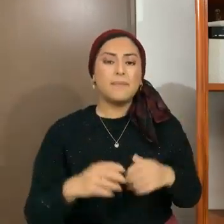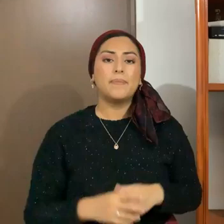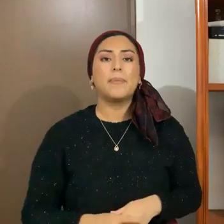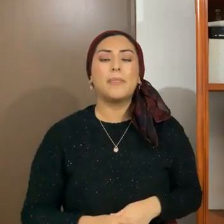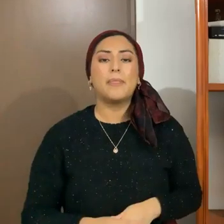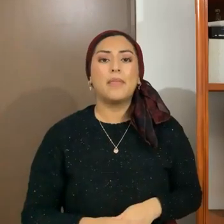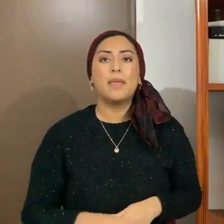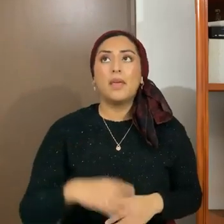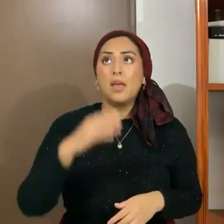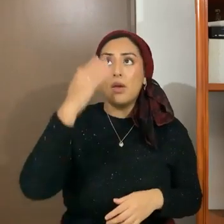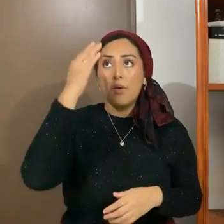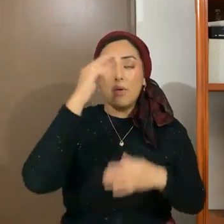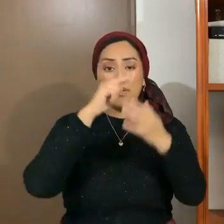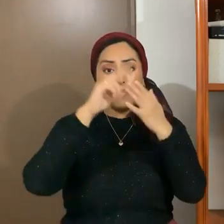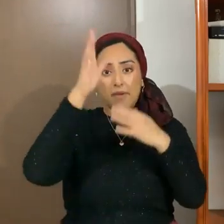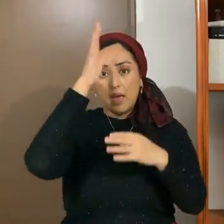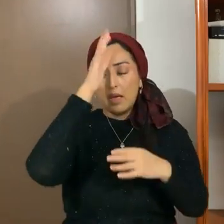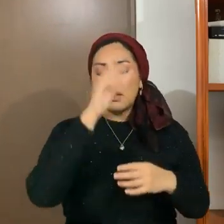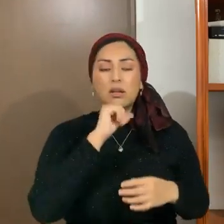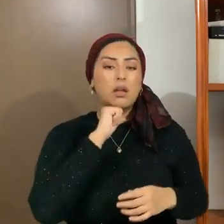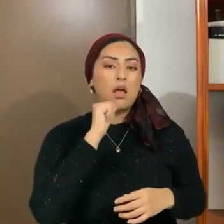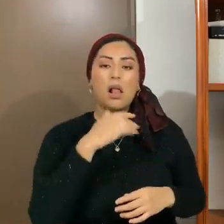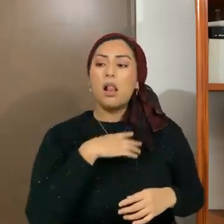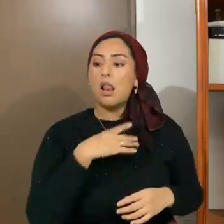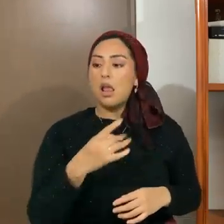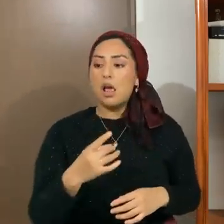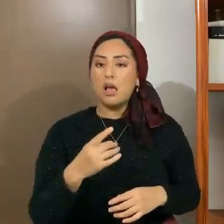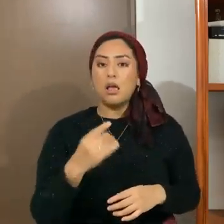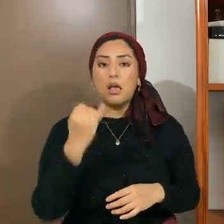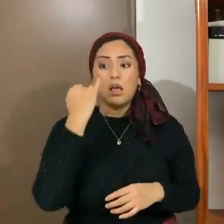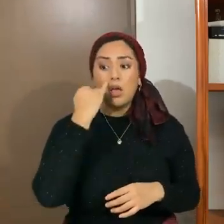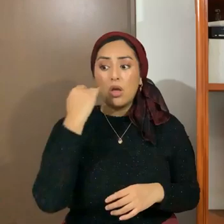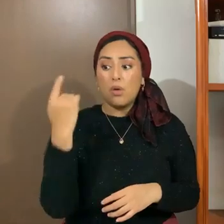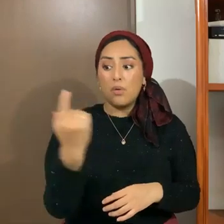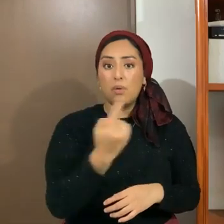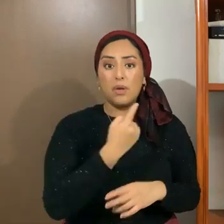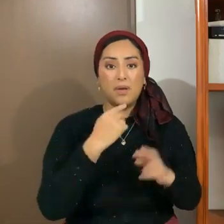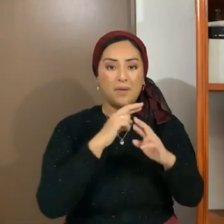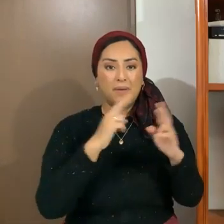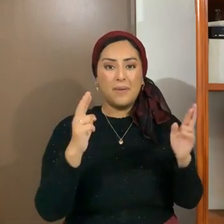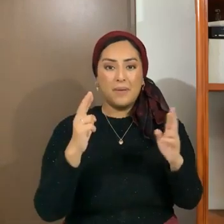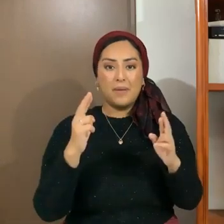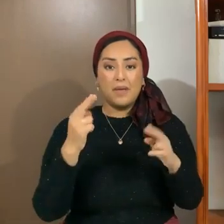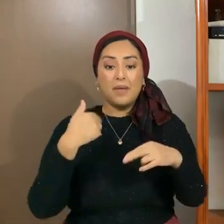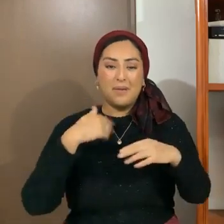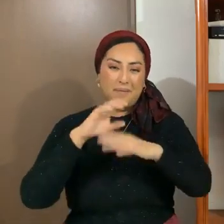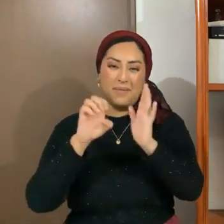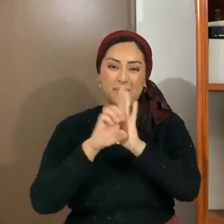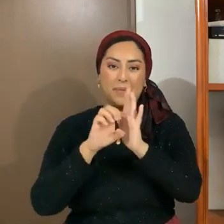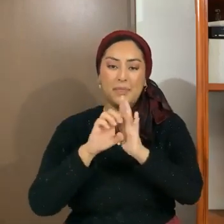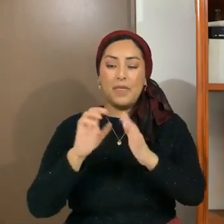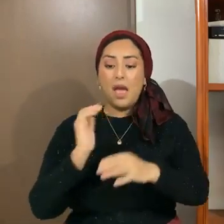El Eterno no se agrada si nosotros preparamos cosas para Él estando en pecado.